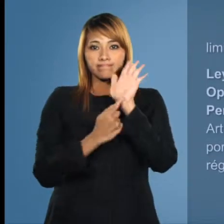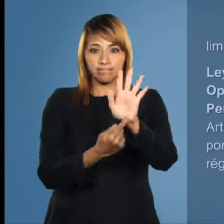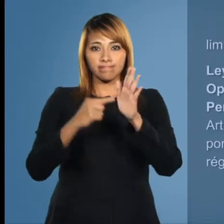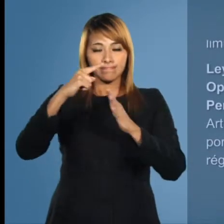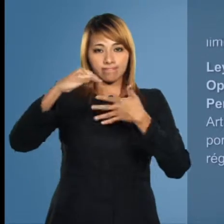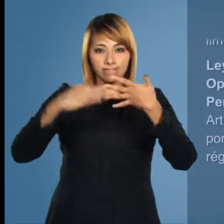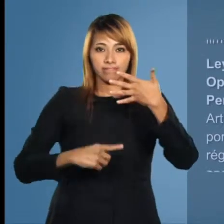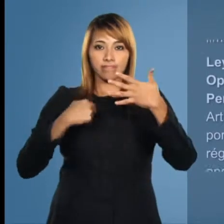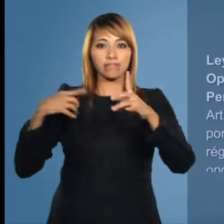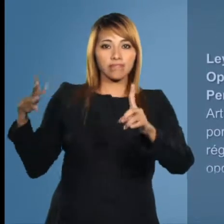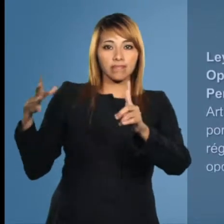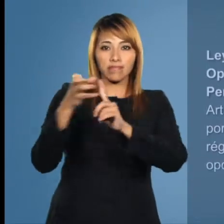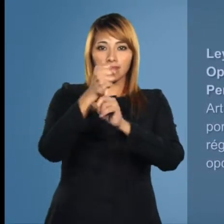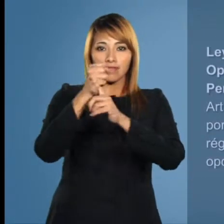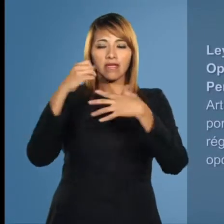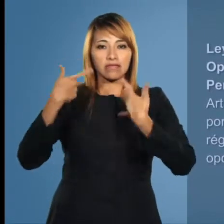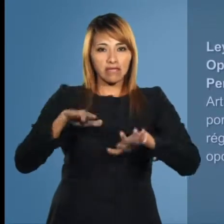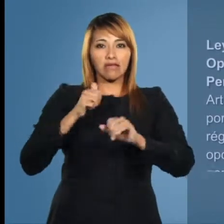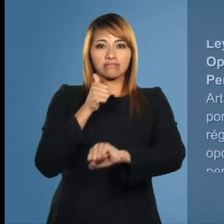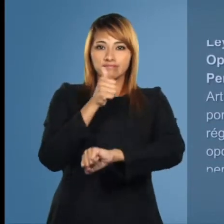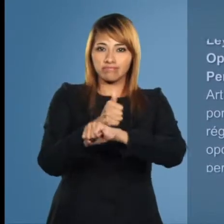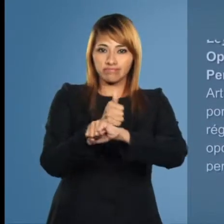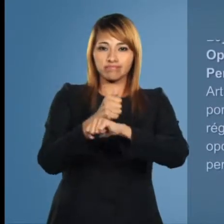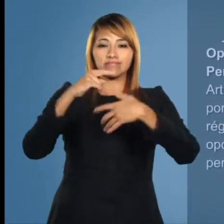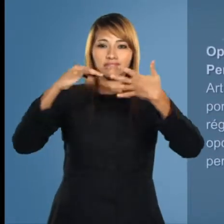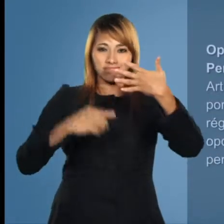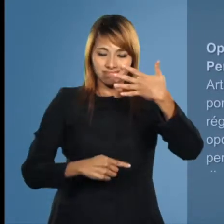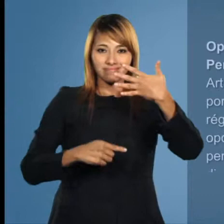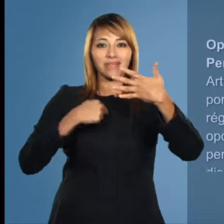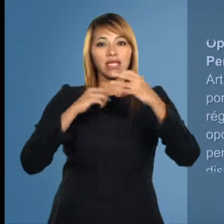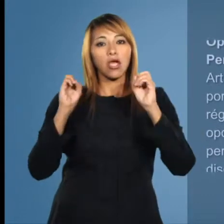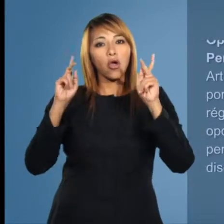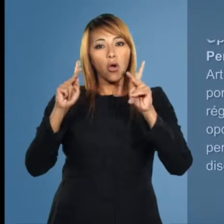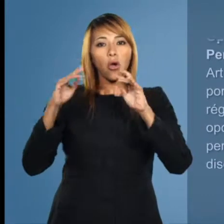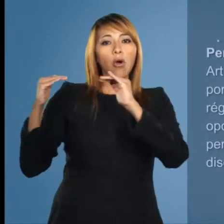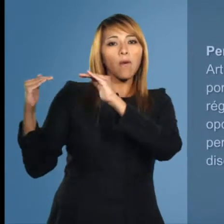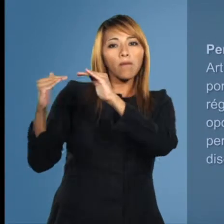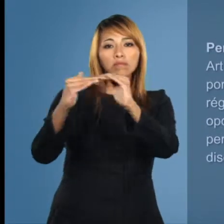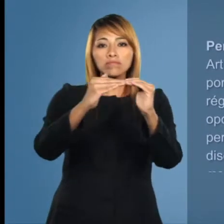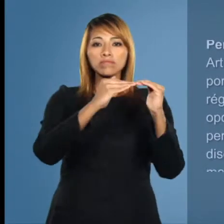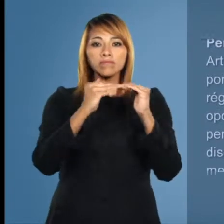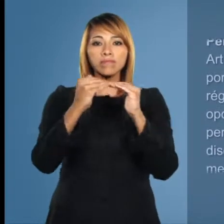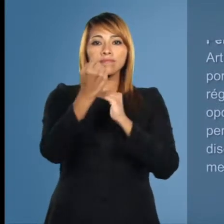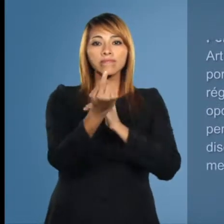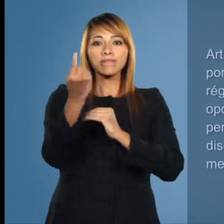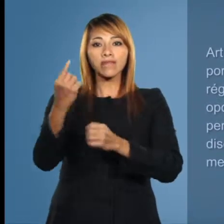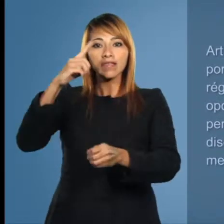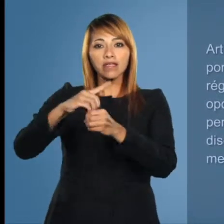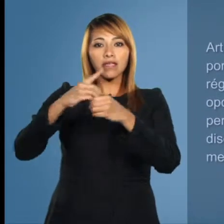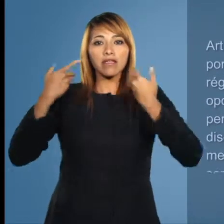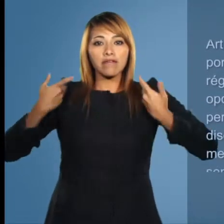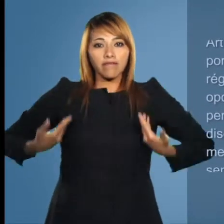por objeto establecer el régimen de equiparación de oportunidades para las personas con discapacidades físicas,